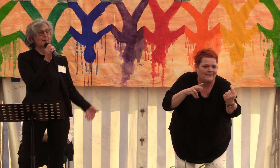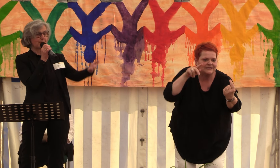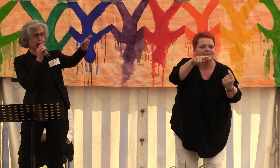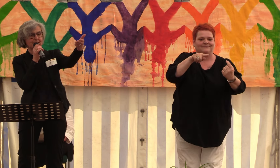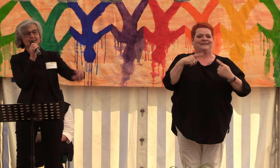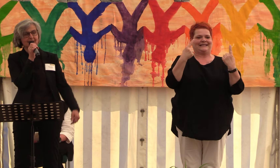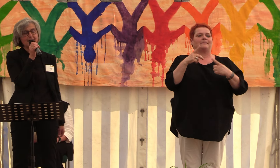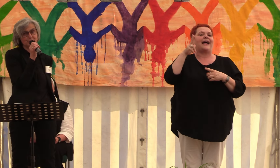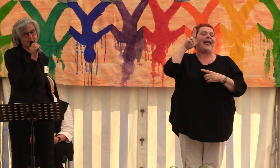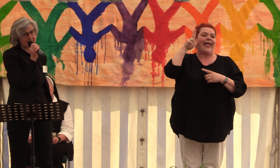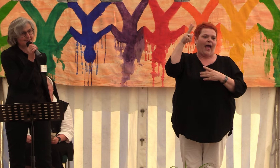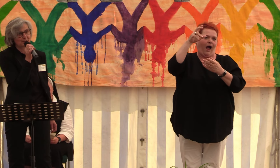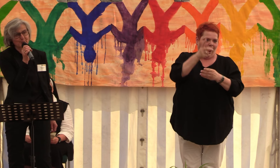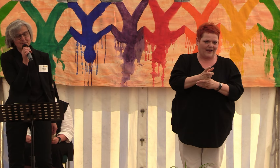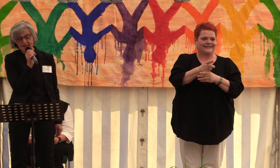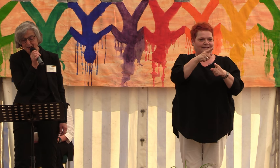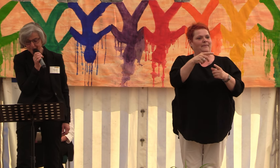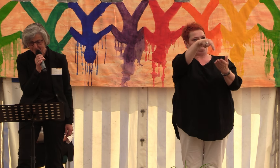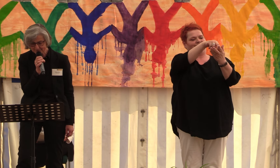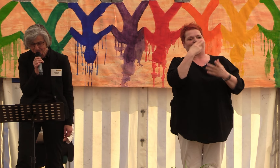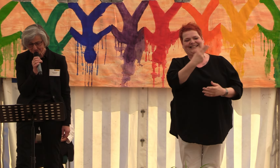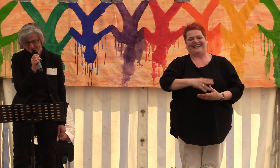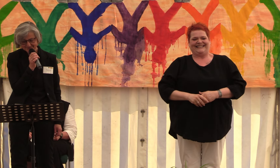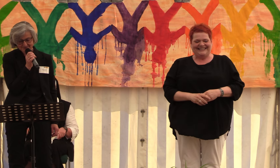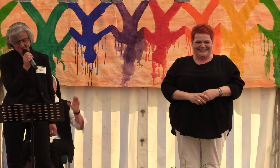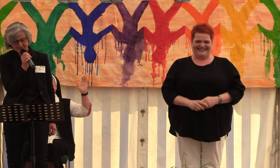Sie sehr verbunden sind. Genau, stehen Sie doch bitte mal auf.